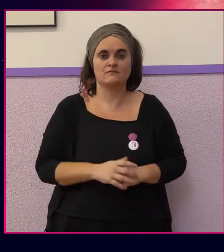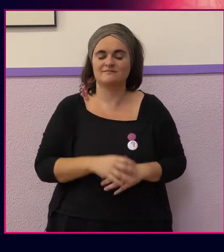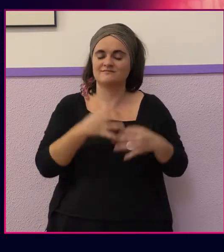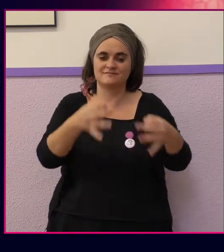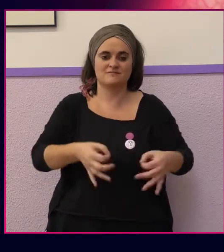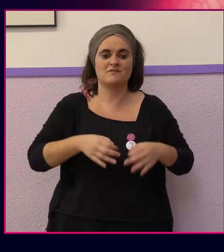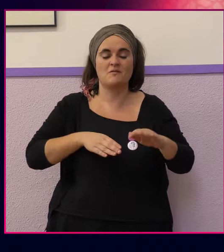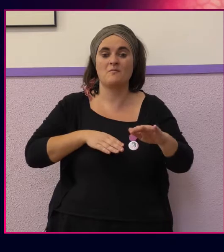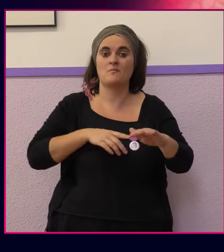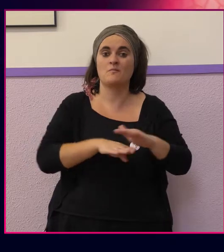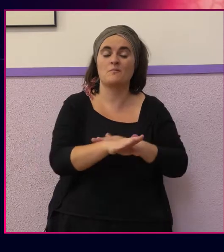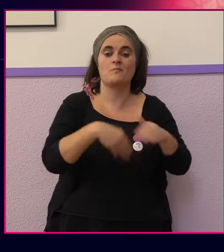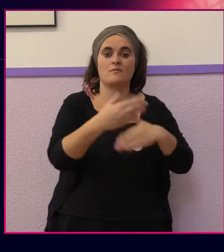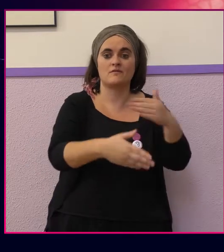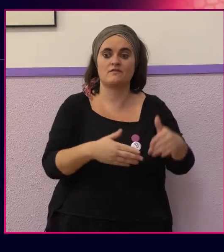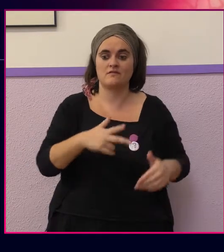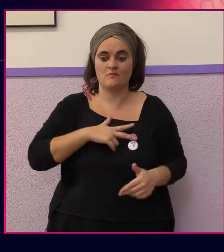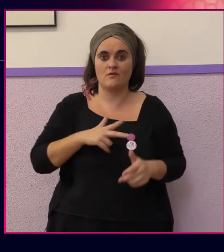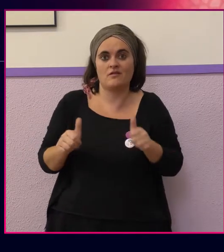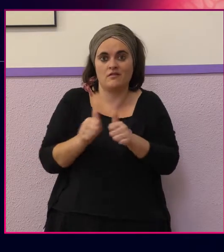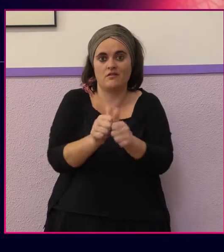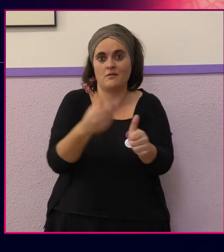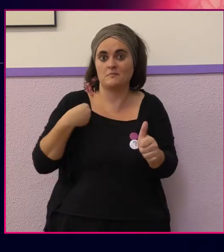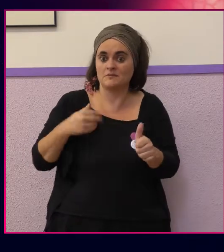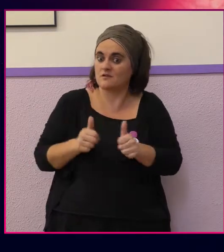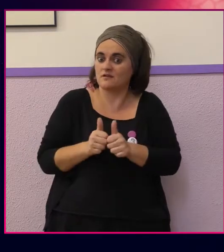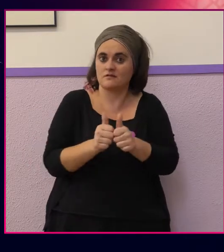biktimizazio bikoitza baztertuz.